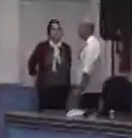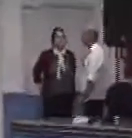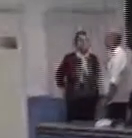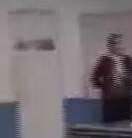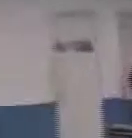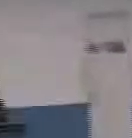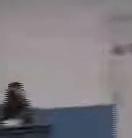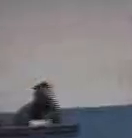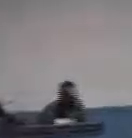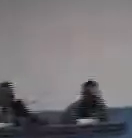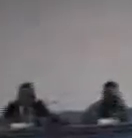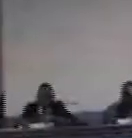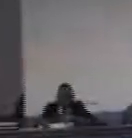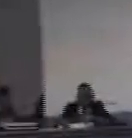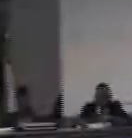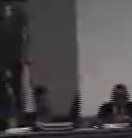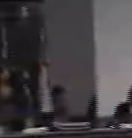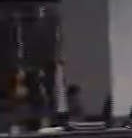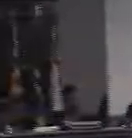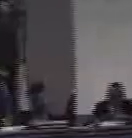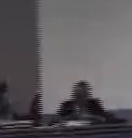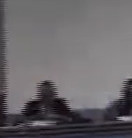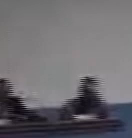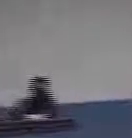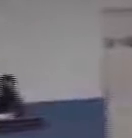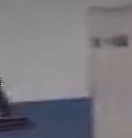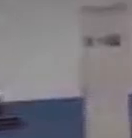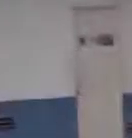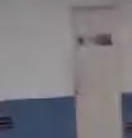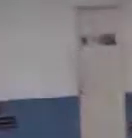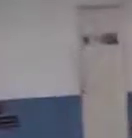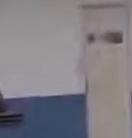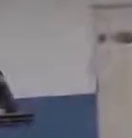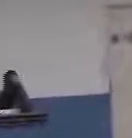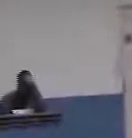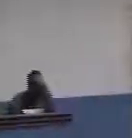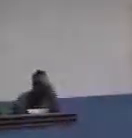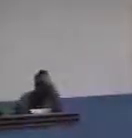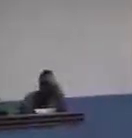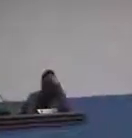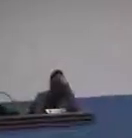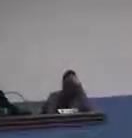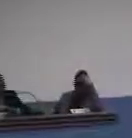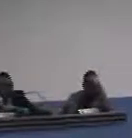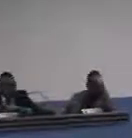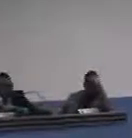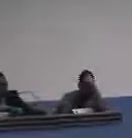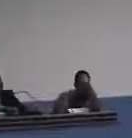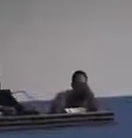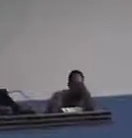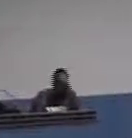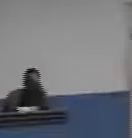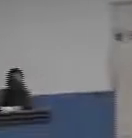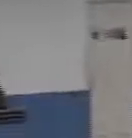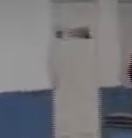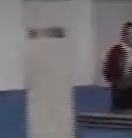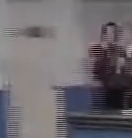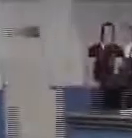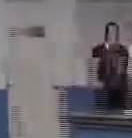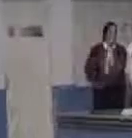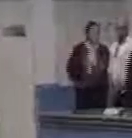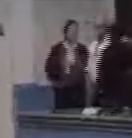pago em seu vencimento será corrigido monetariamente mediante a aplicação